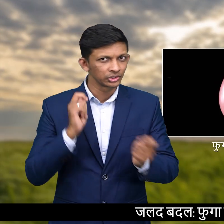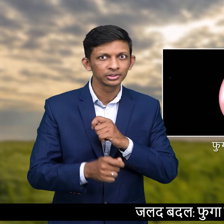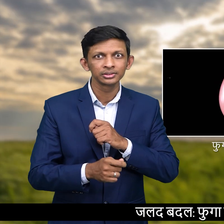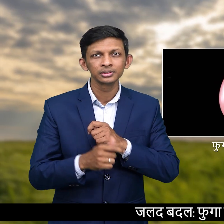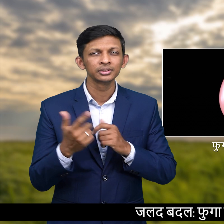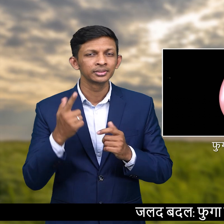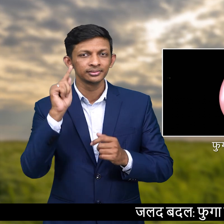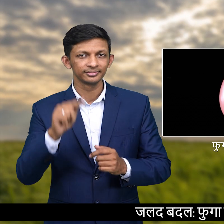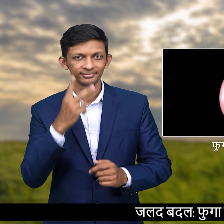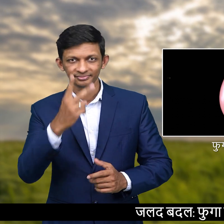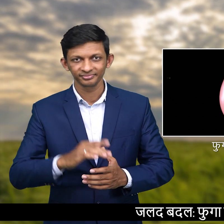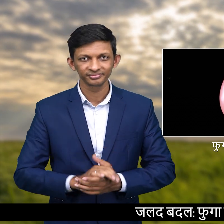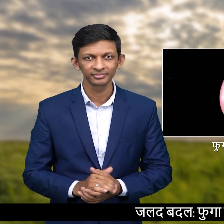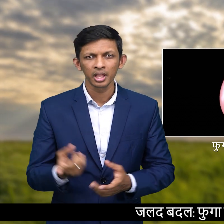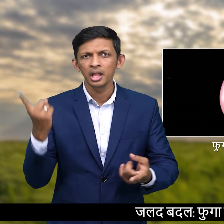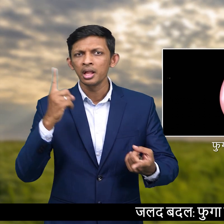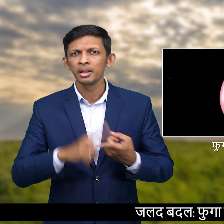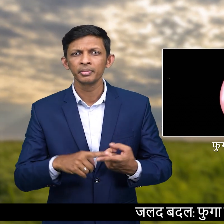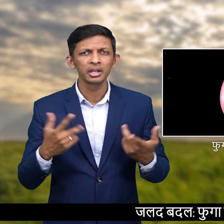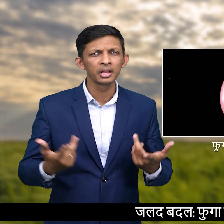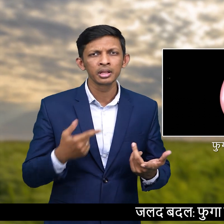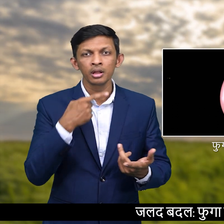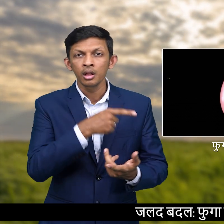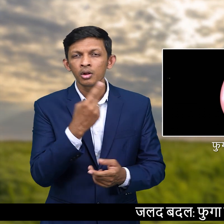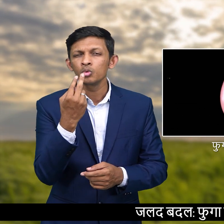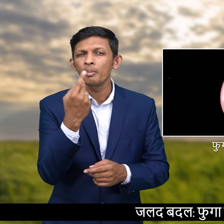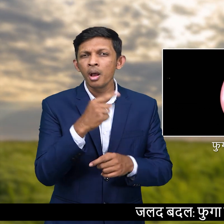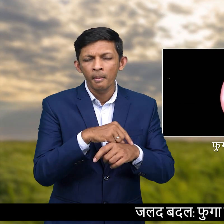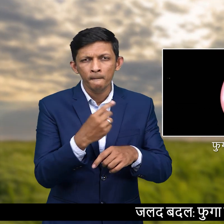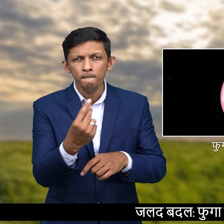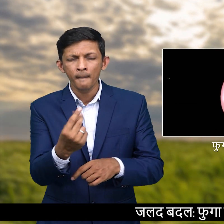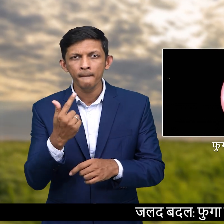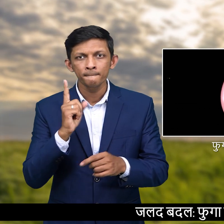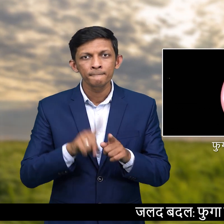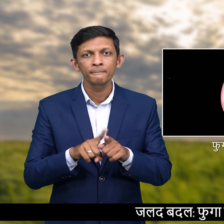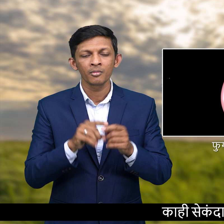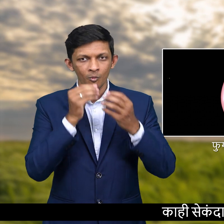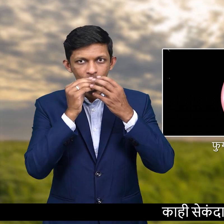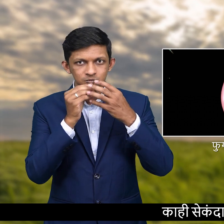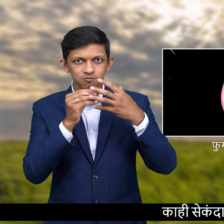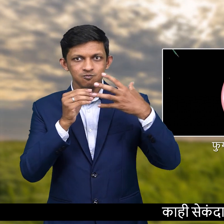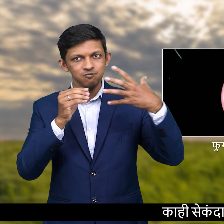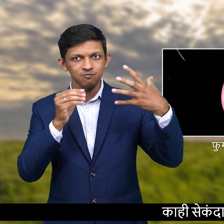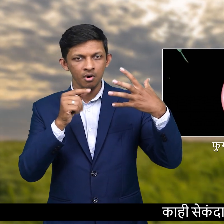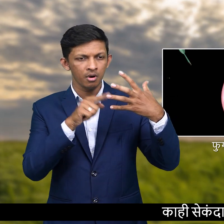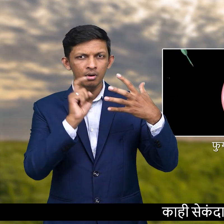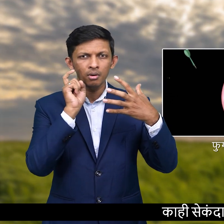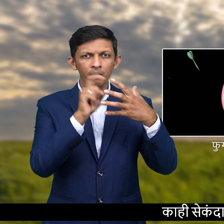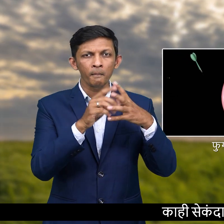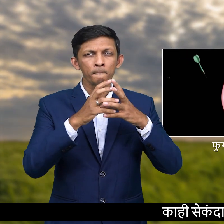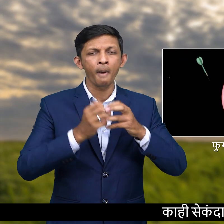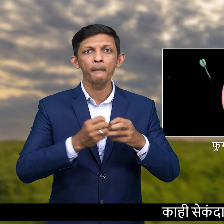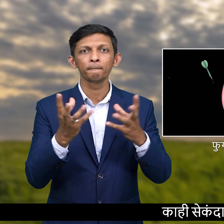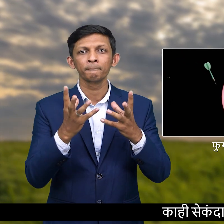जलद बदल, फुगा फोडणे, फटाके पेटवणे इत्यादी बदल काही सेकंदात किंवा मिनिटात